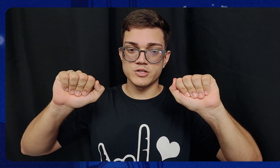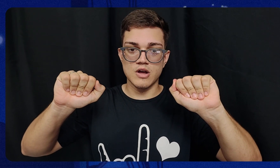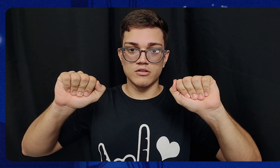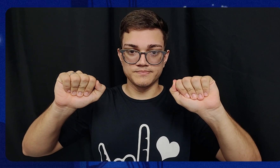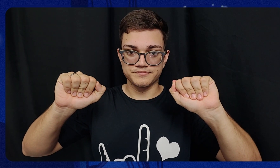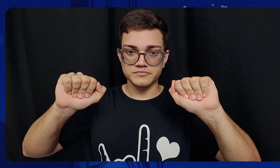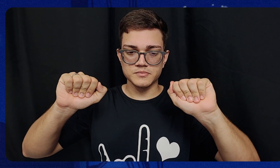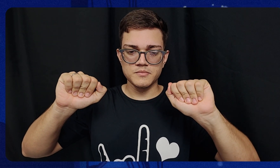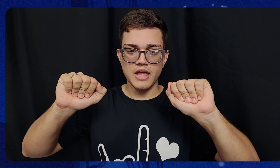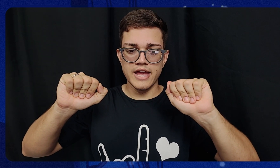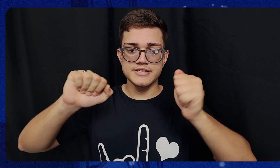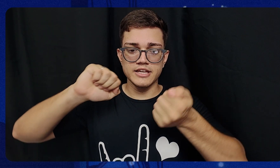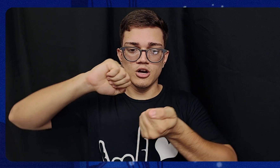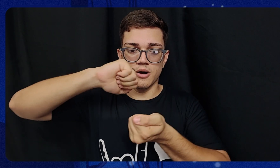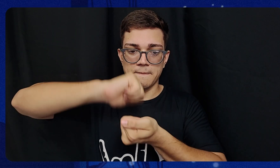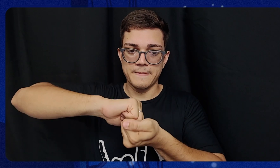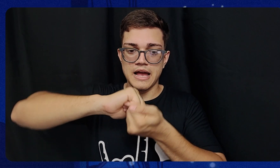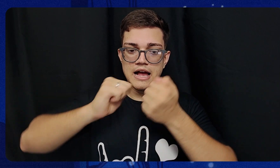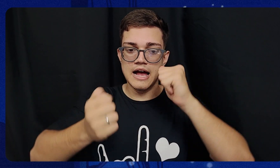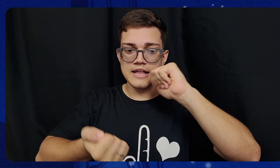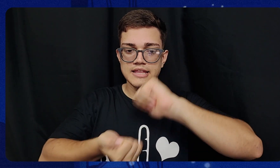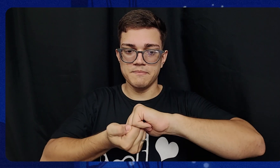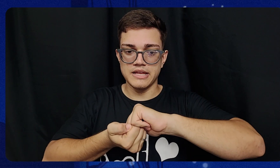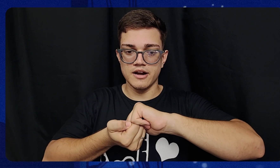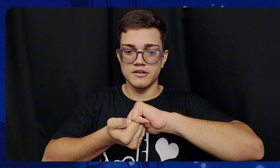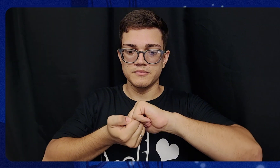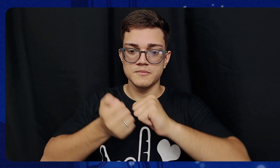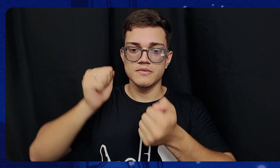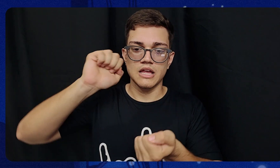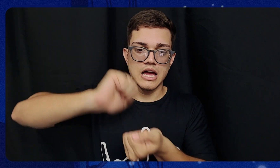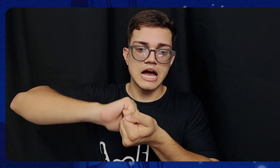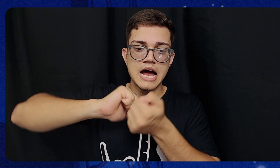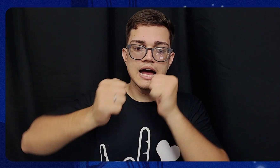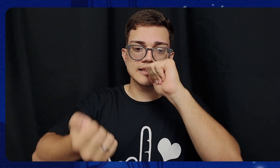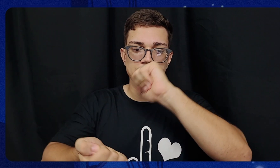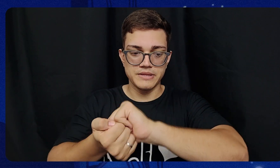adaptar, pessoal, é esse aqui, ó. Adaptar.